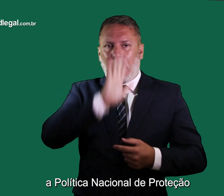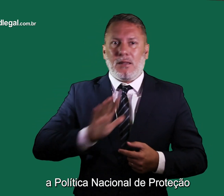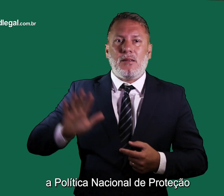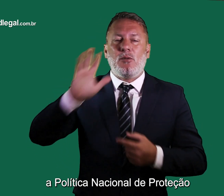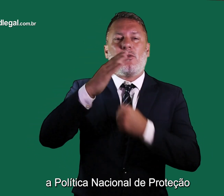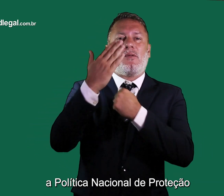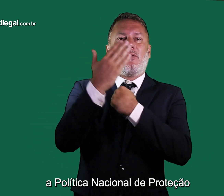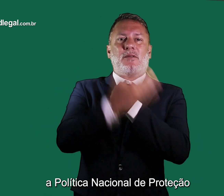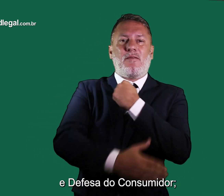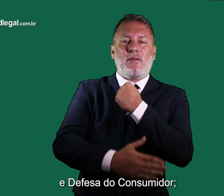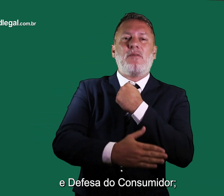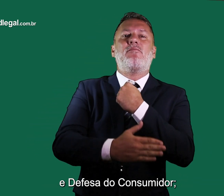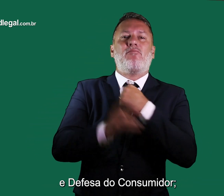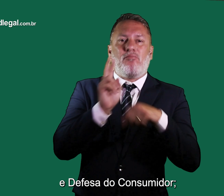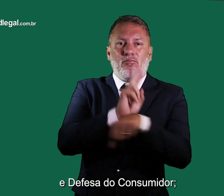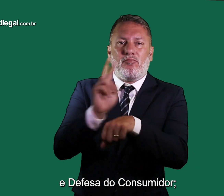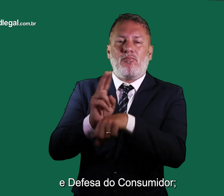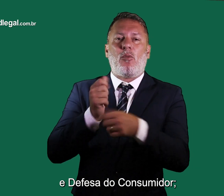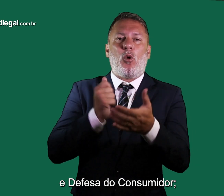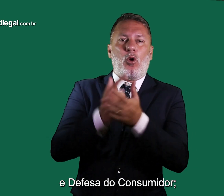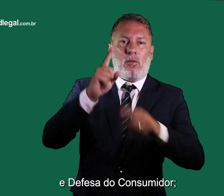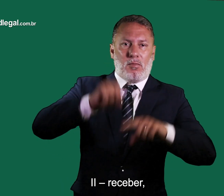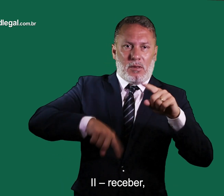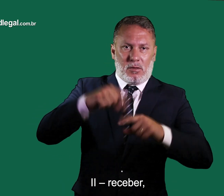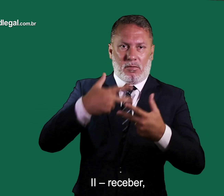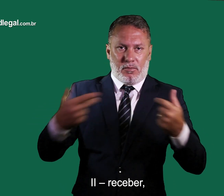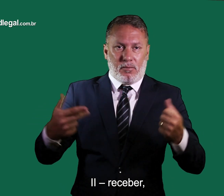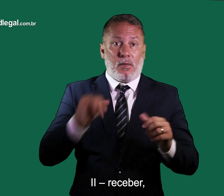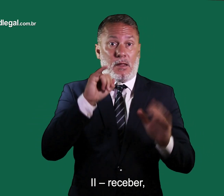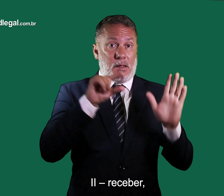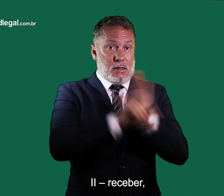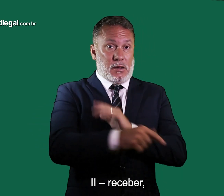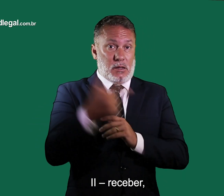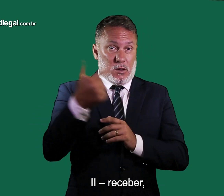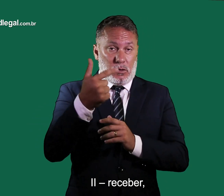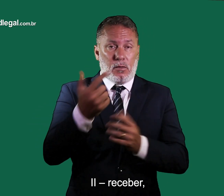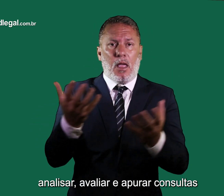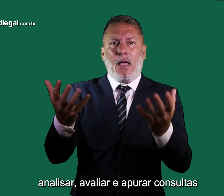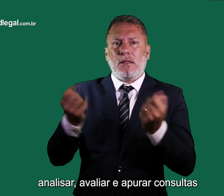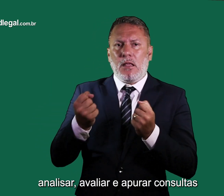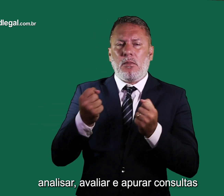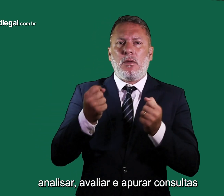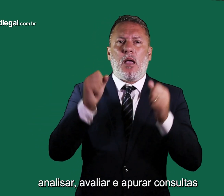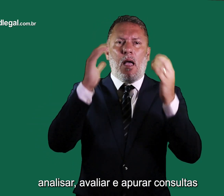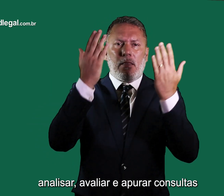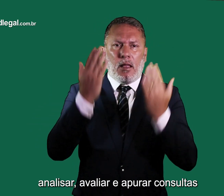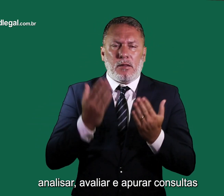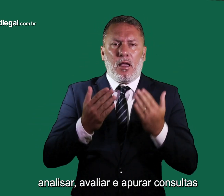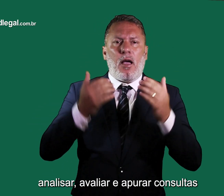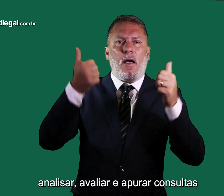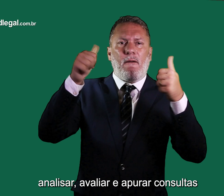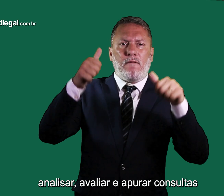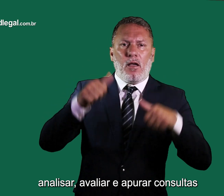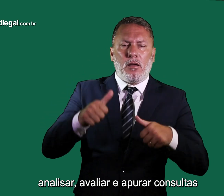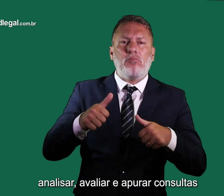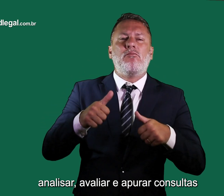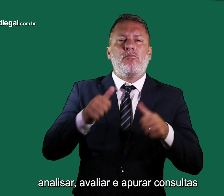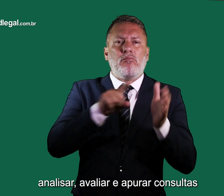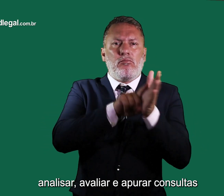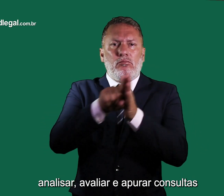de Proteção e Defesa do Consumidor. Inciso 2. Receber, analisar, avaliar e apurar consultas